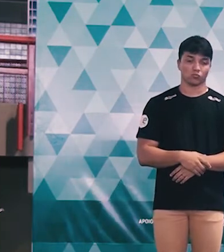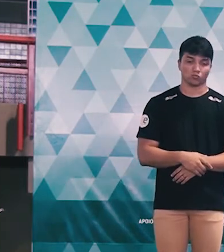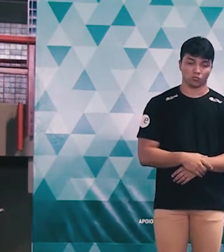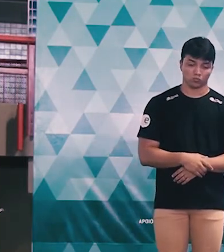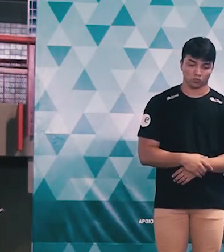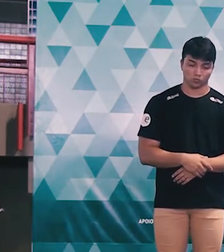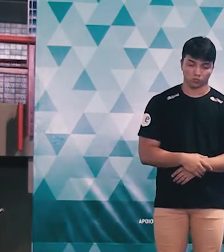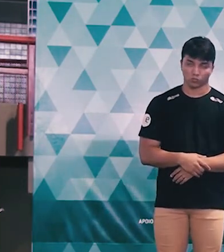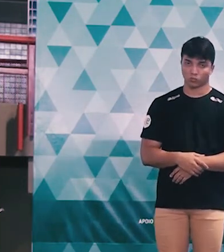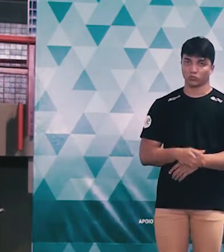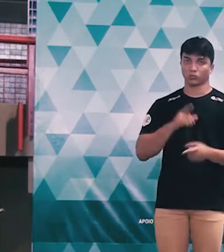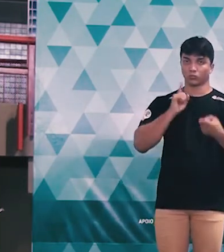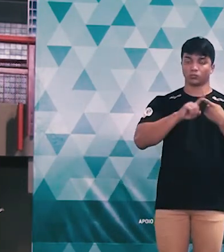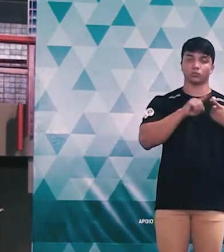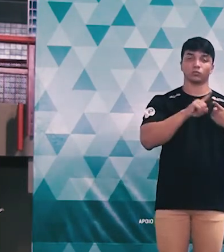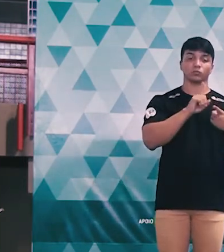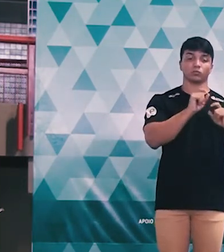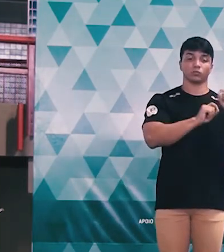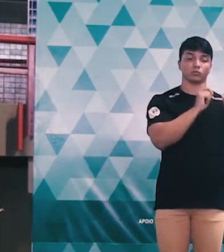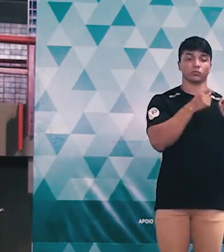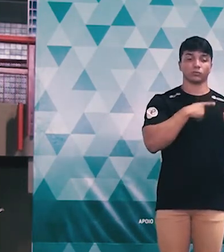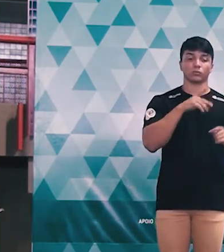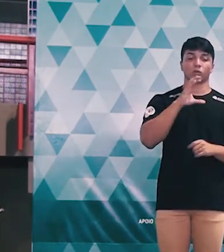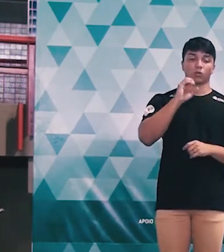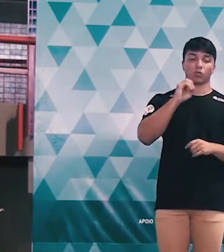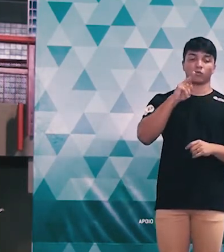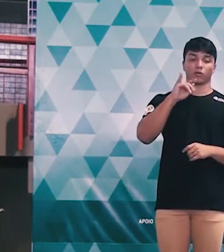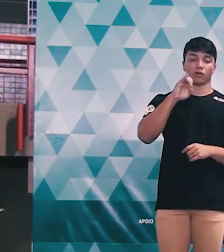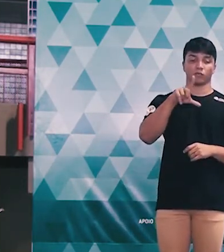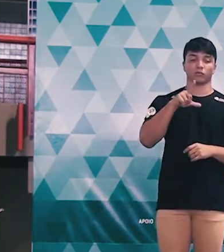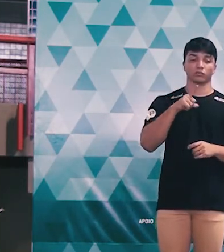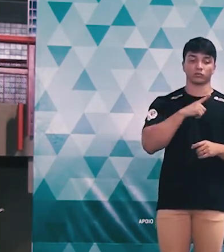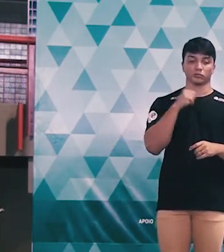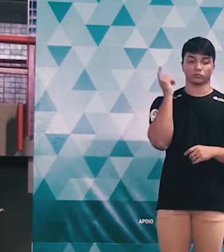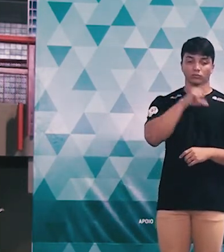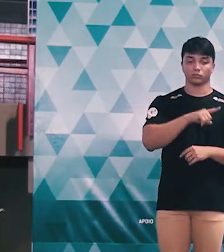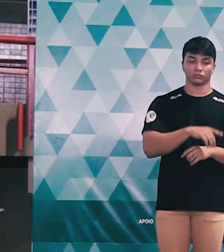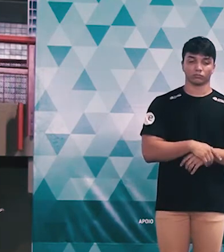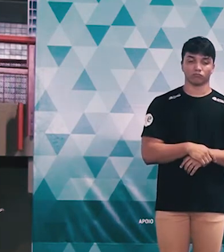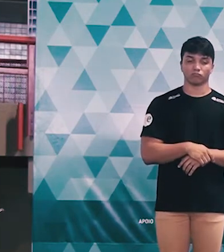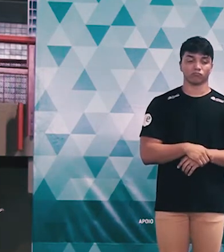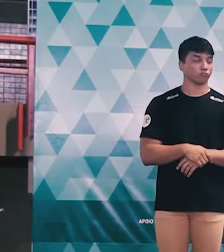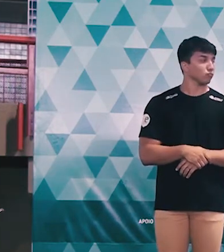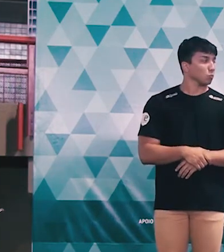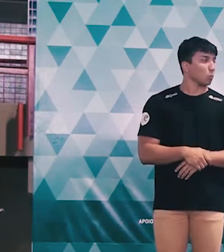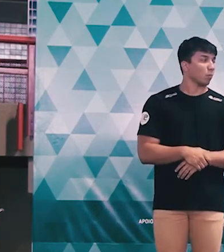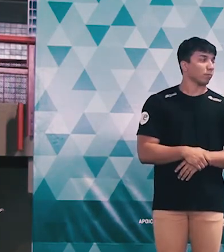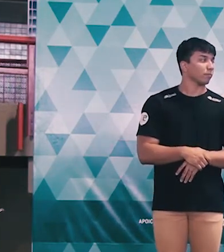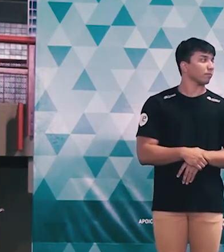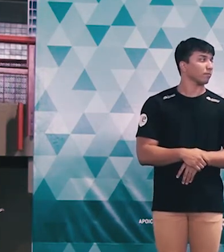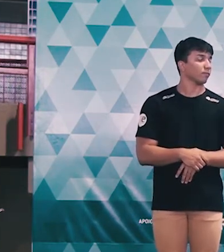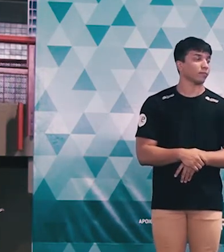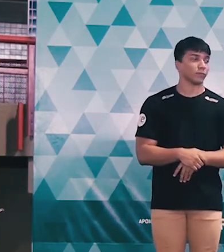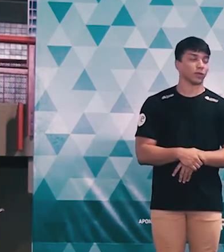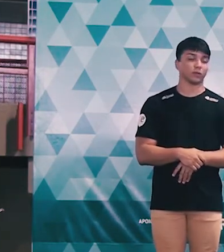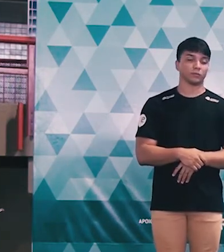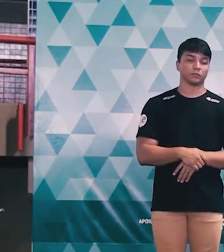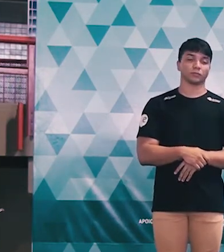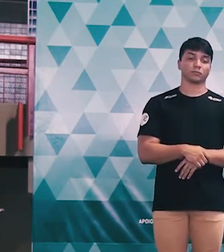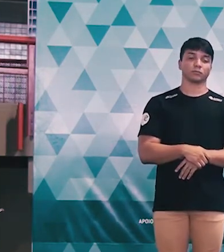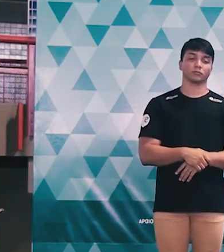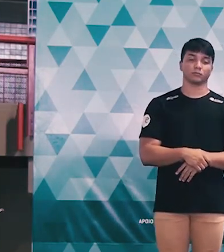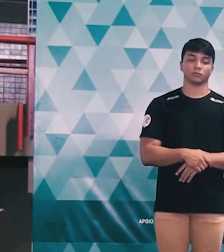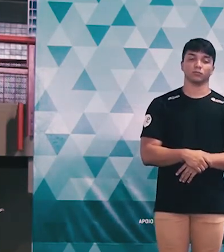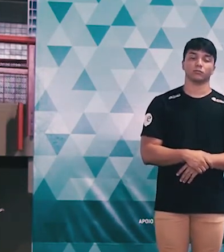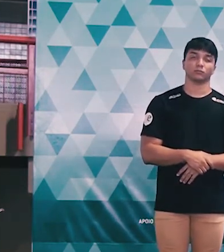Significa dizer que então ele vai ser um atleta mais confiável. Vai ser um atleta mais confiável. Muito bem. Então, vamos fazer o